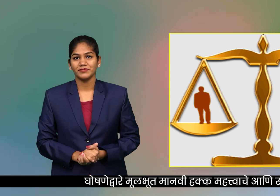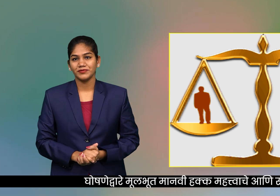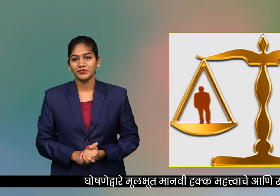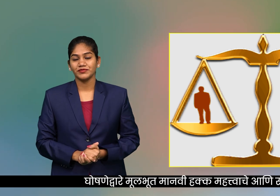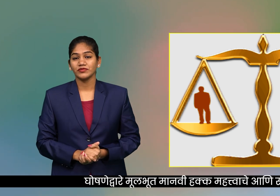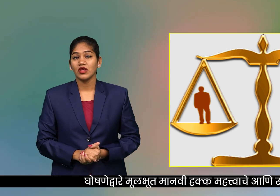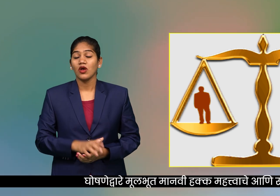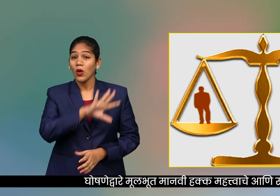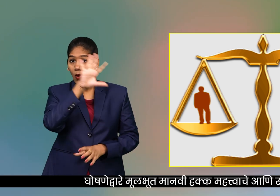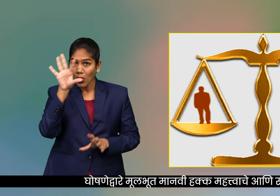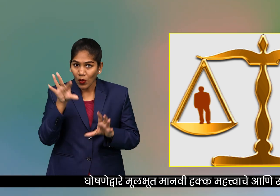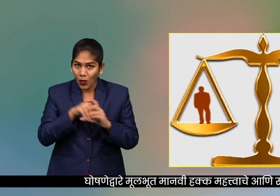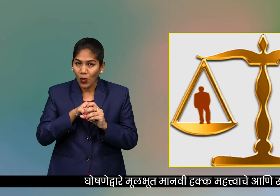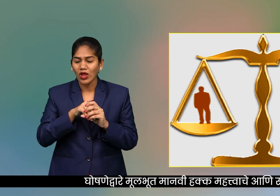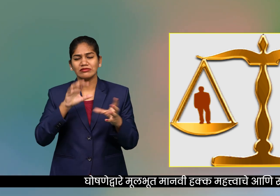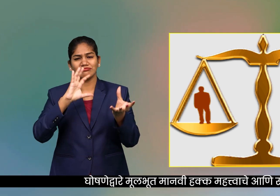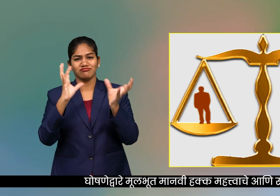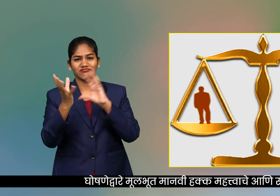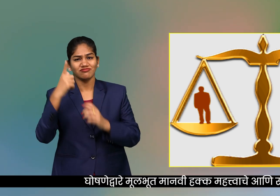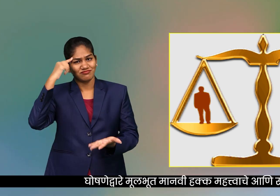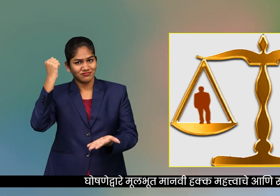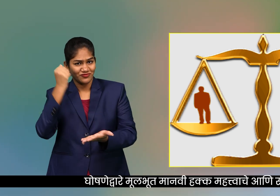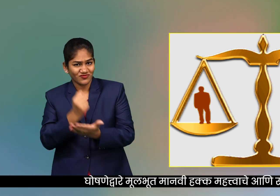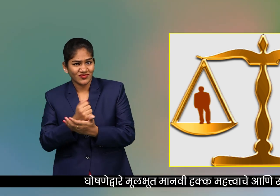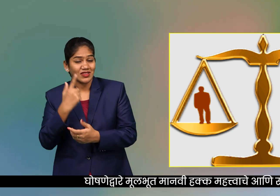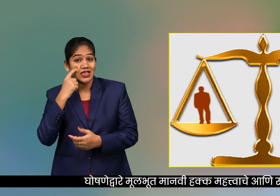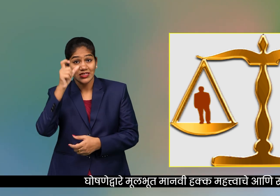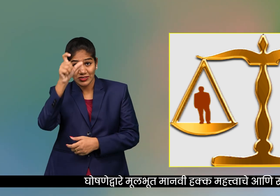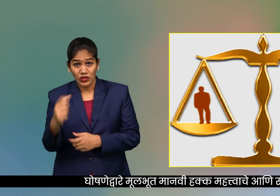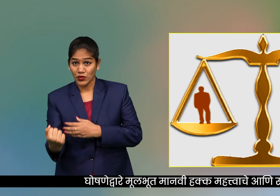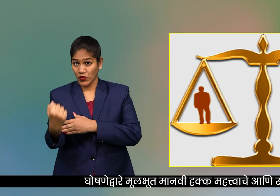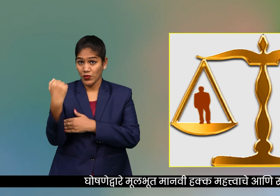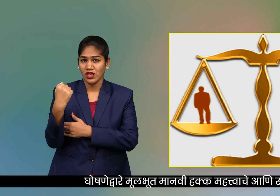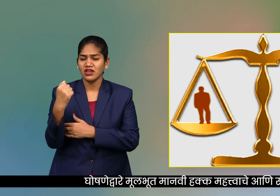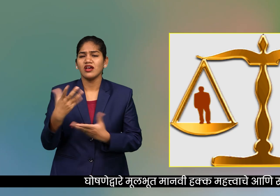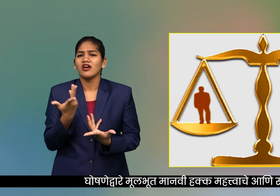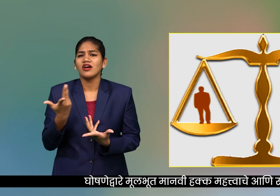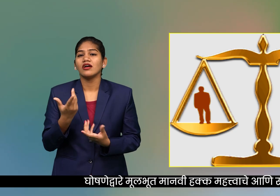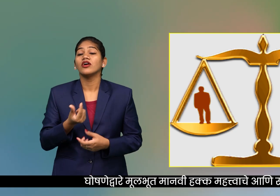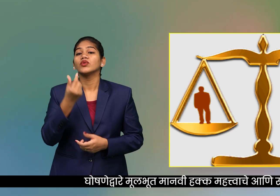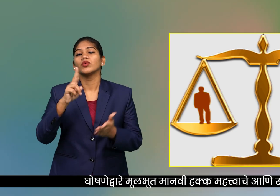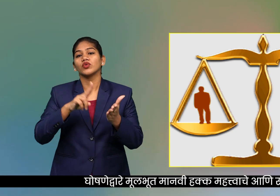घोषणेद्वारे मूलभूत मानवी हक्क महत्त्वाचे आणि संरक्षित आहेत.